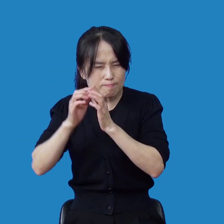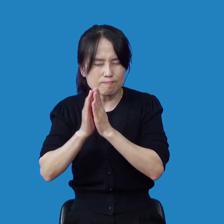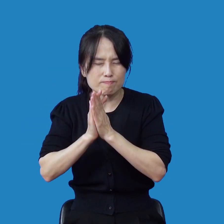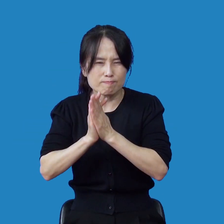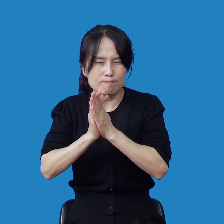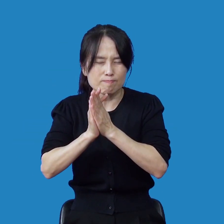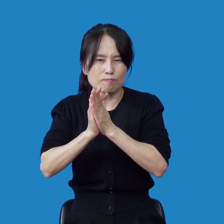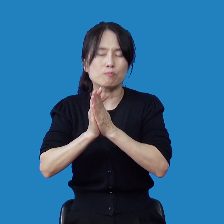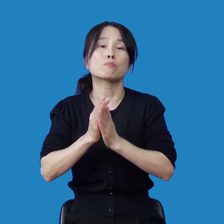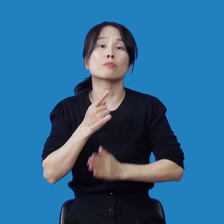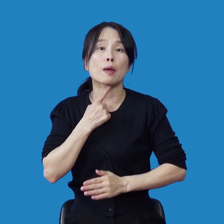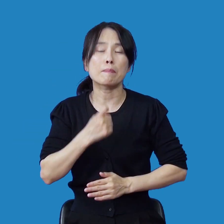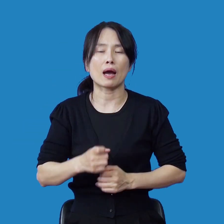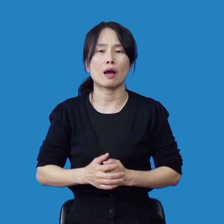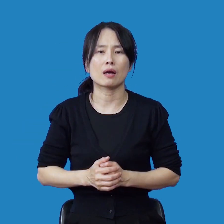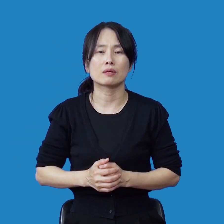기도했습니다.